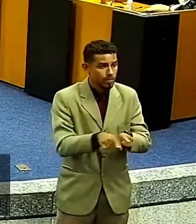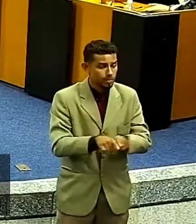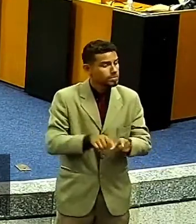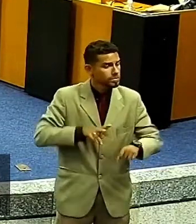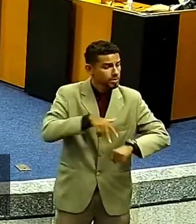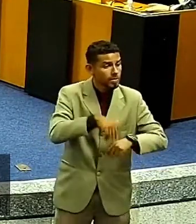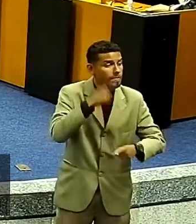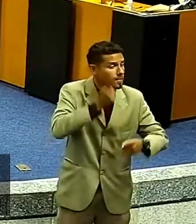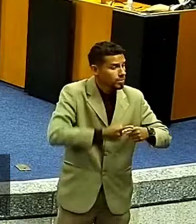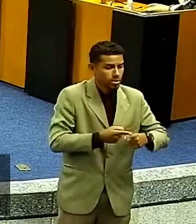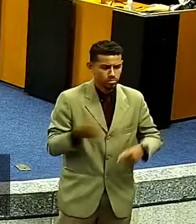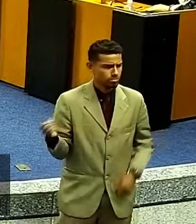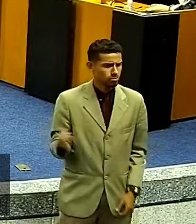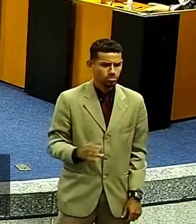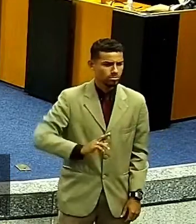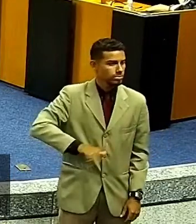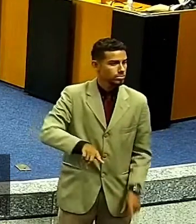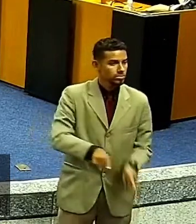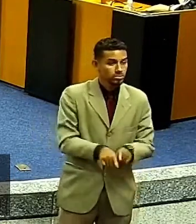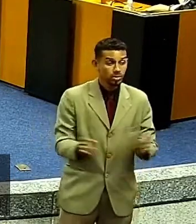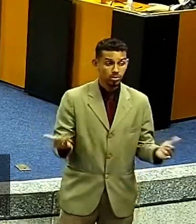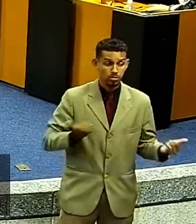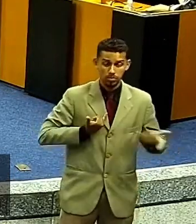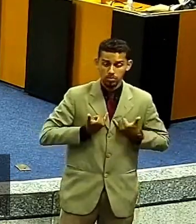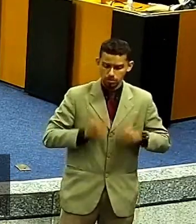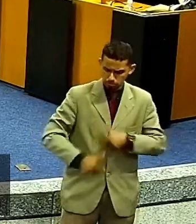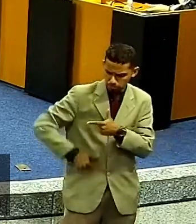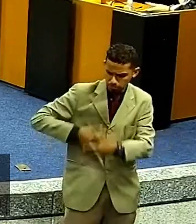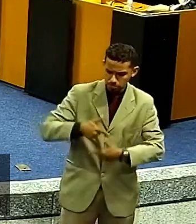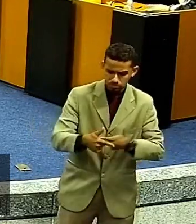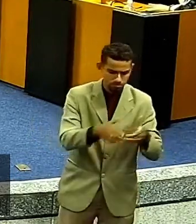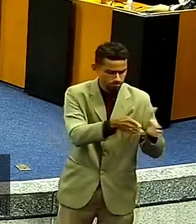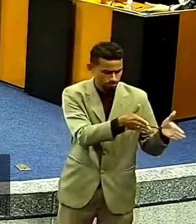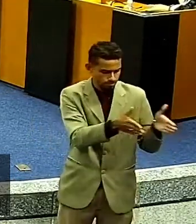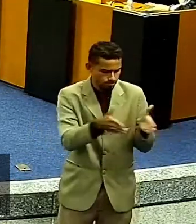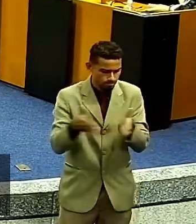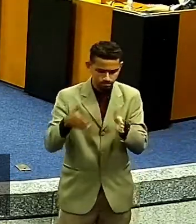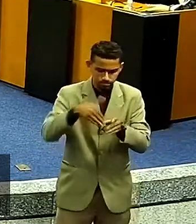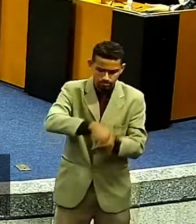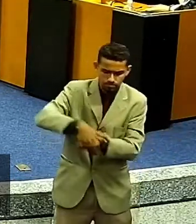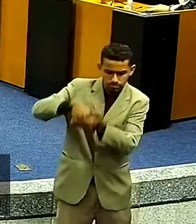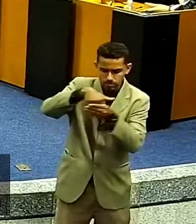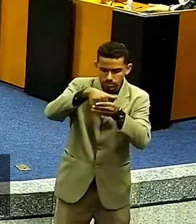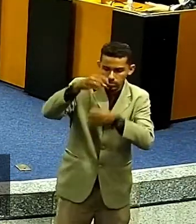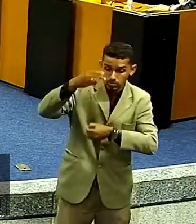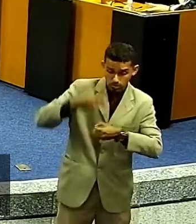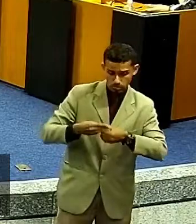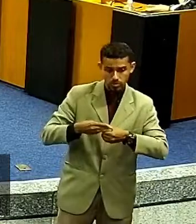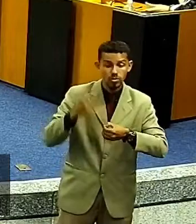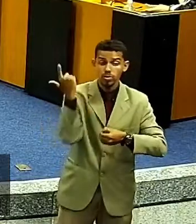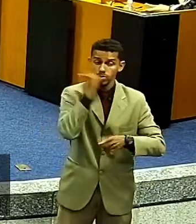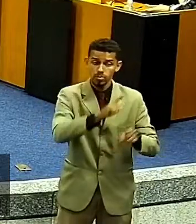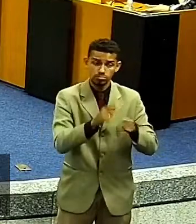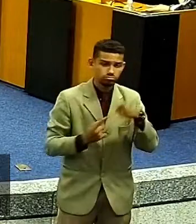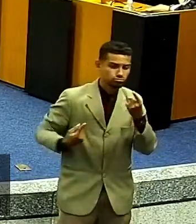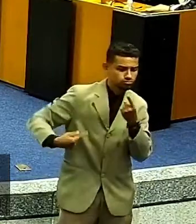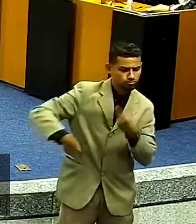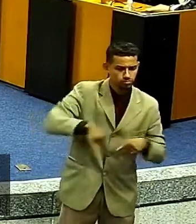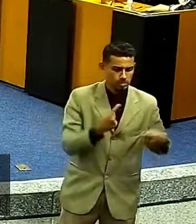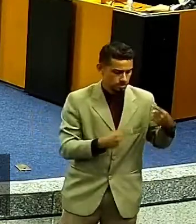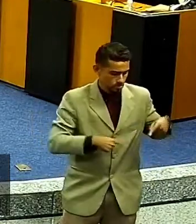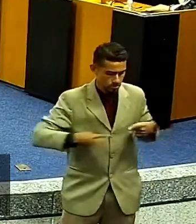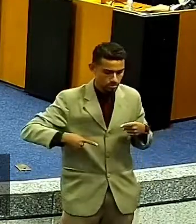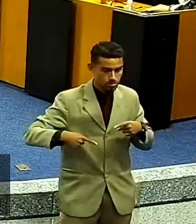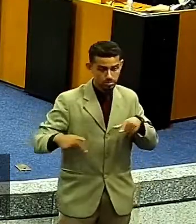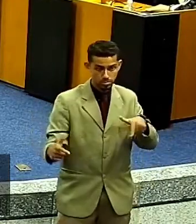não é novidade para mim o desenrolar de um processo eleitoral Municipal que por estar em disputas